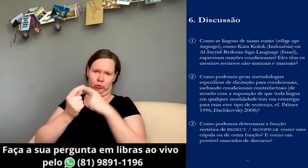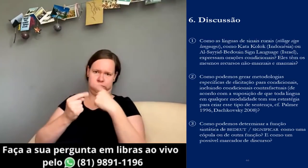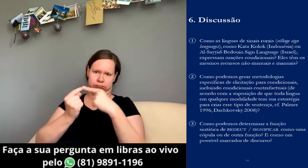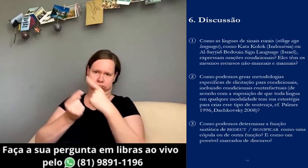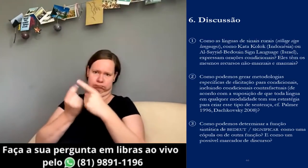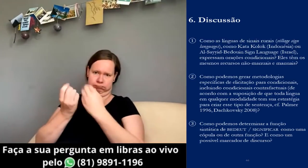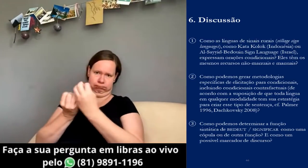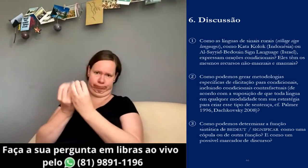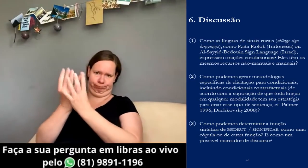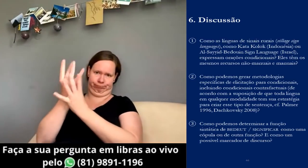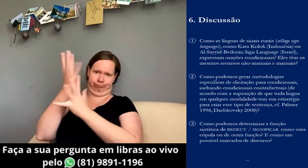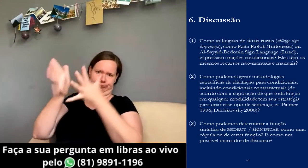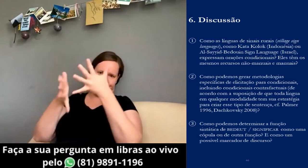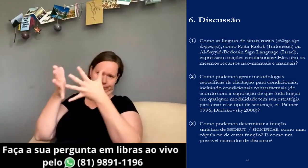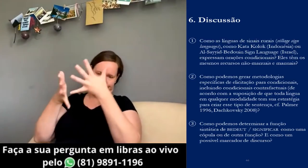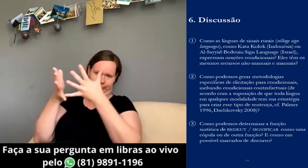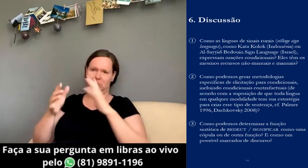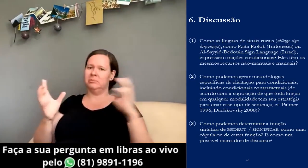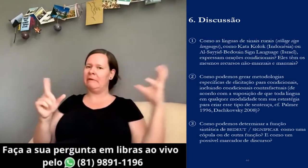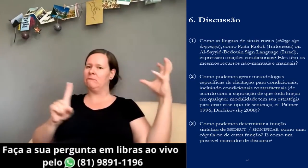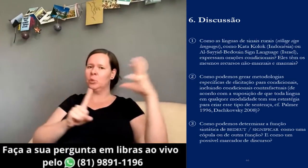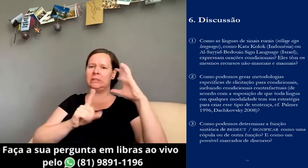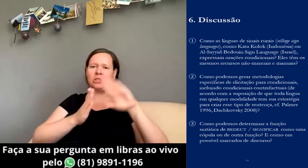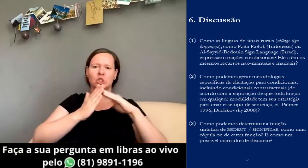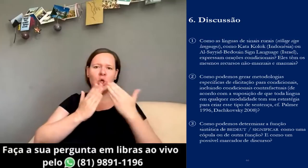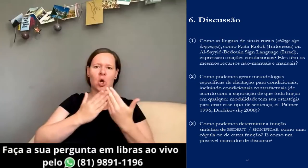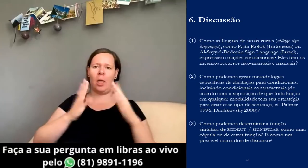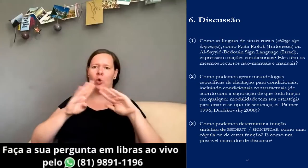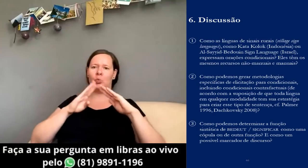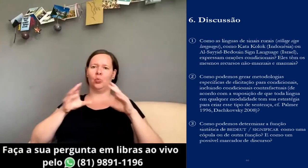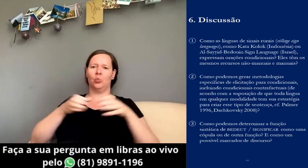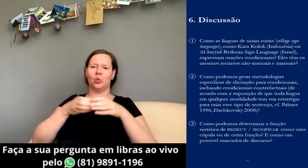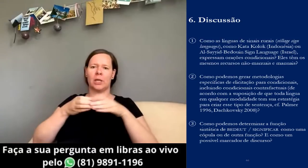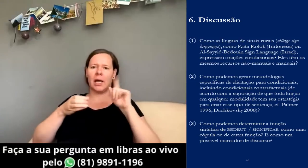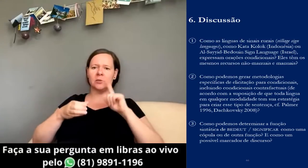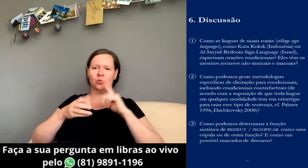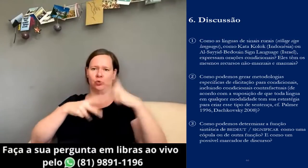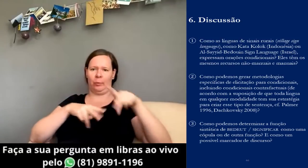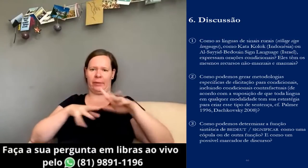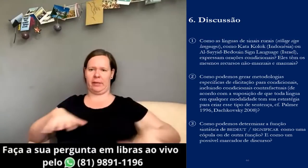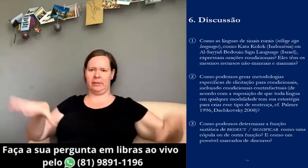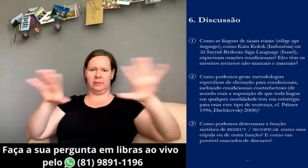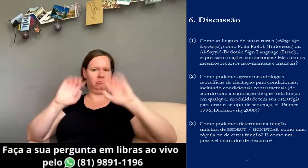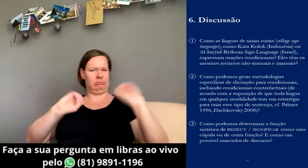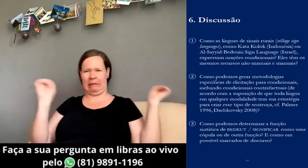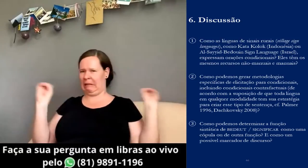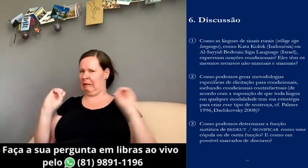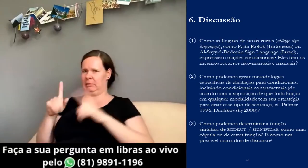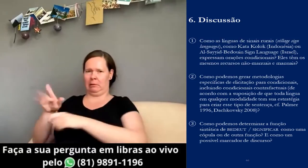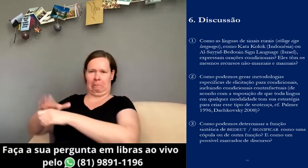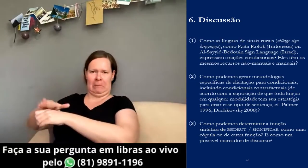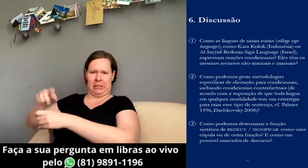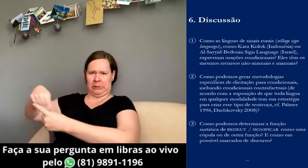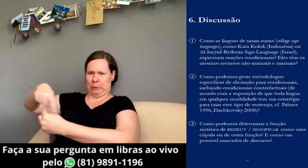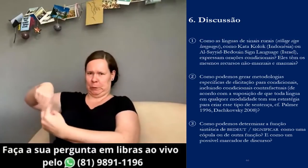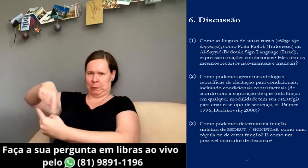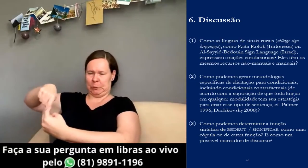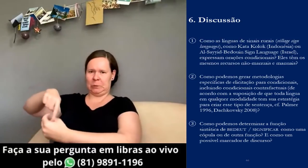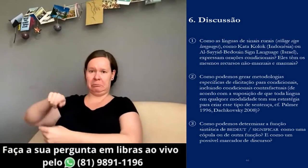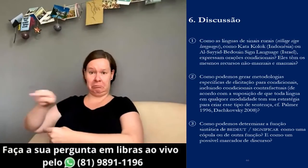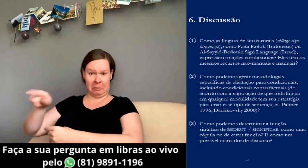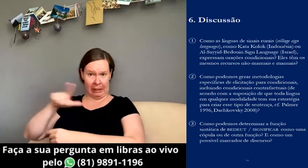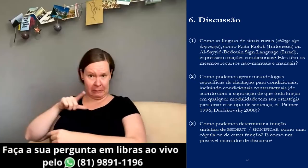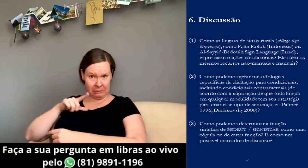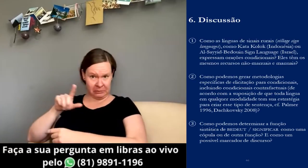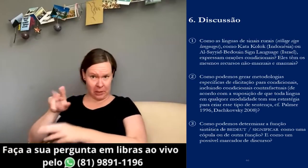onde tem línguas de sinais emergentes e compartilhadas, mas eles não têm o substrato de uma outra língua de sinais, ou seja,